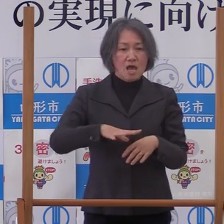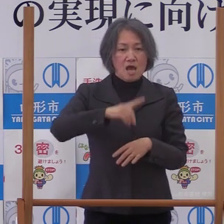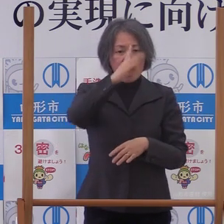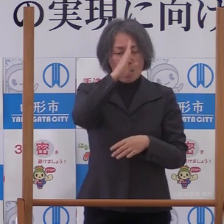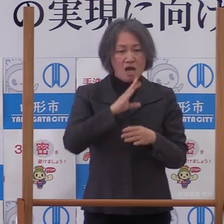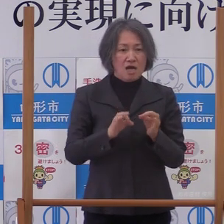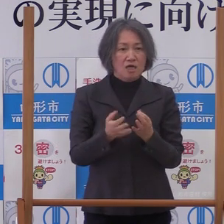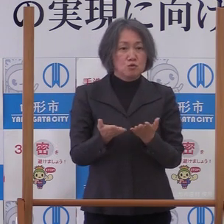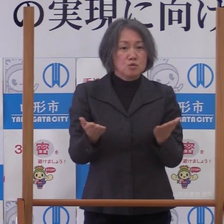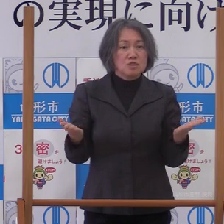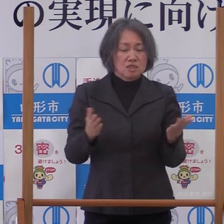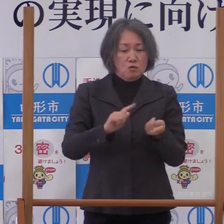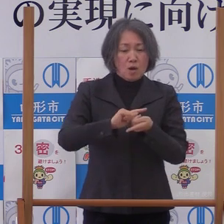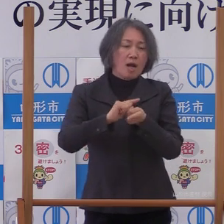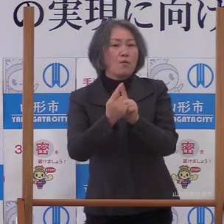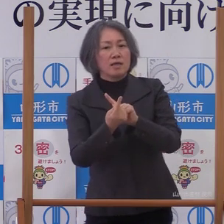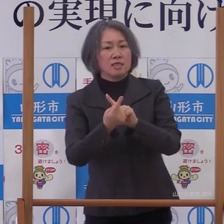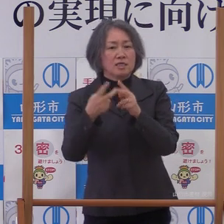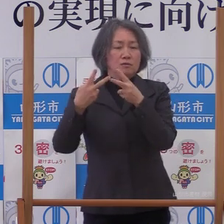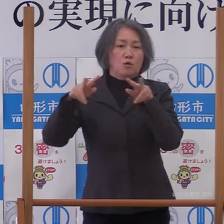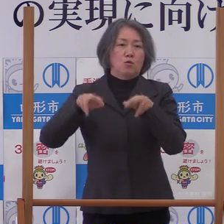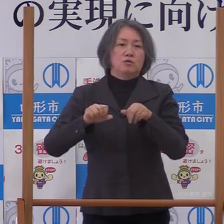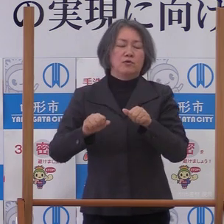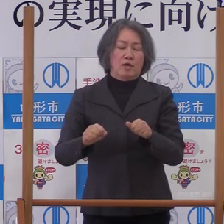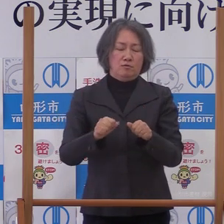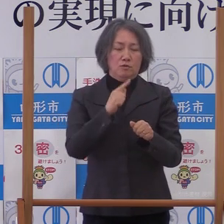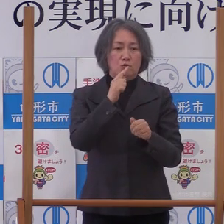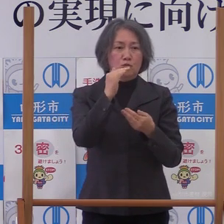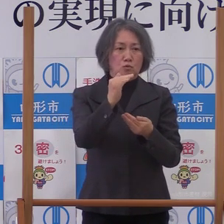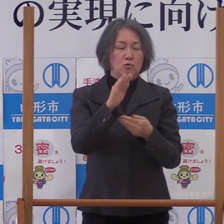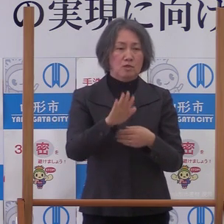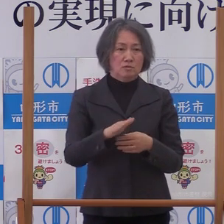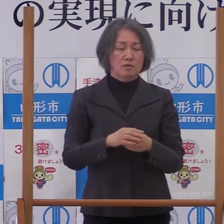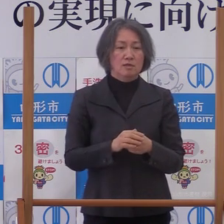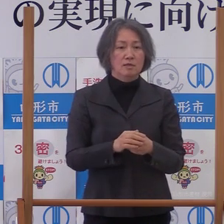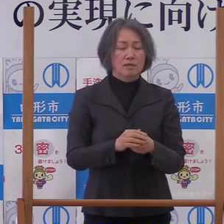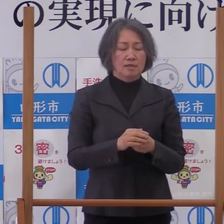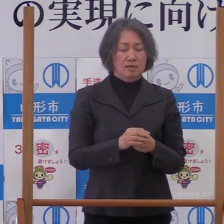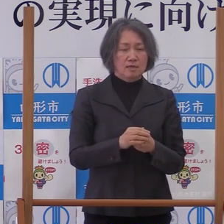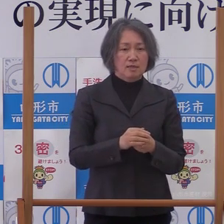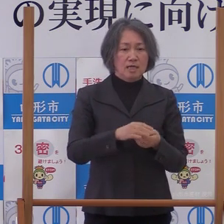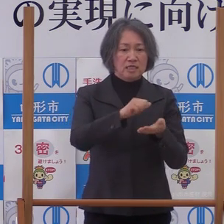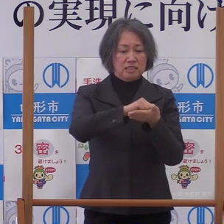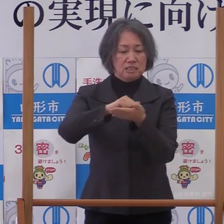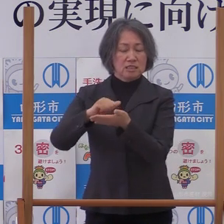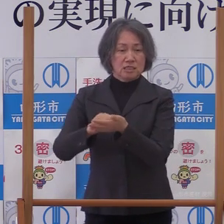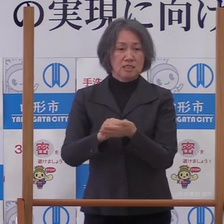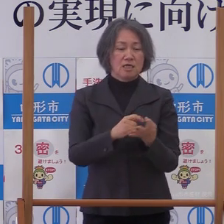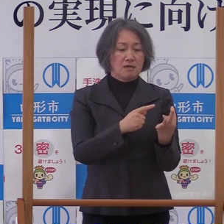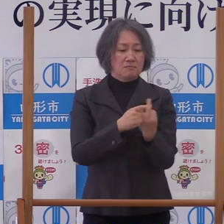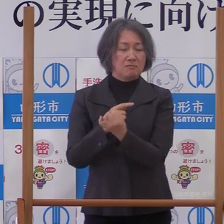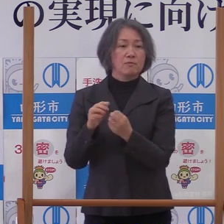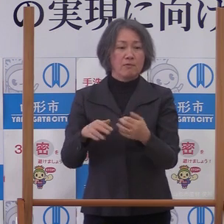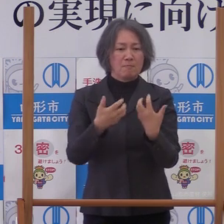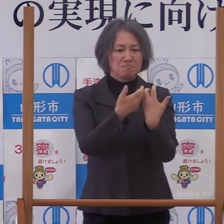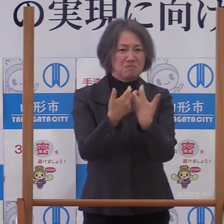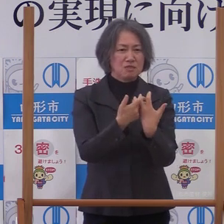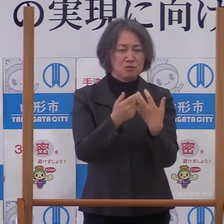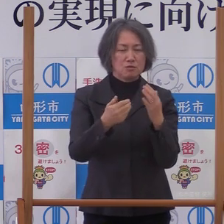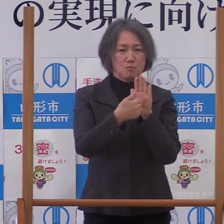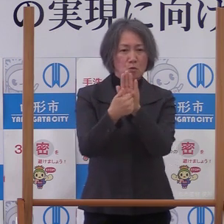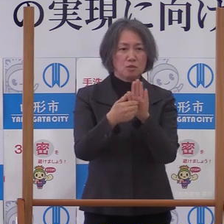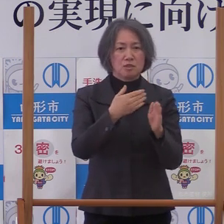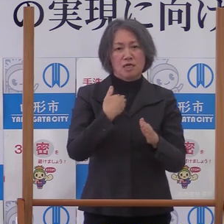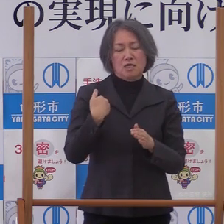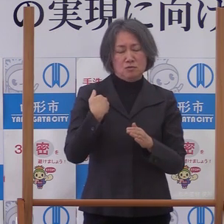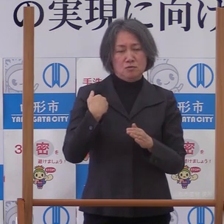の、対外イベントの方をさせていただくと、複数日にわたることによって密の状態も避けられるかなということで、そのようにまず設定をさせてい